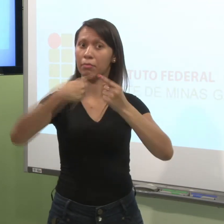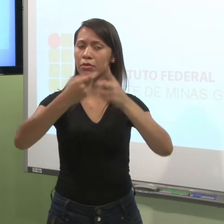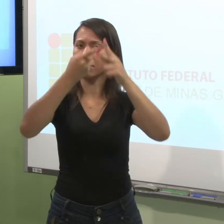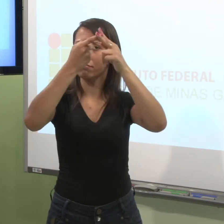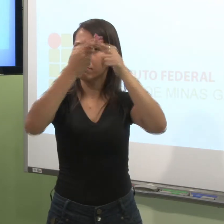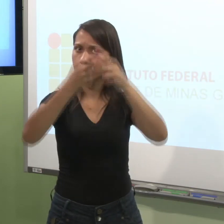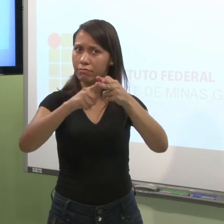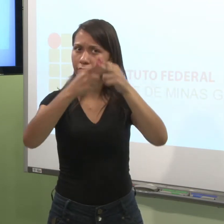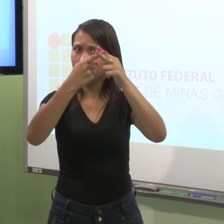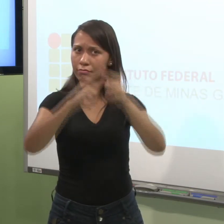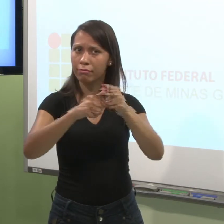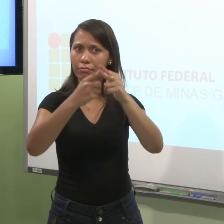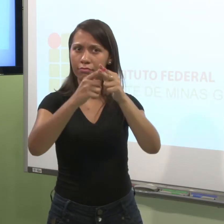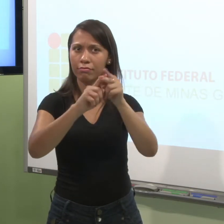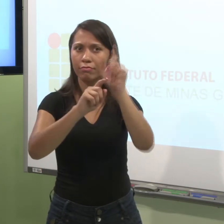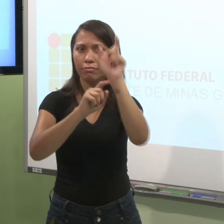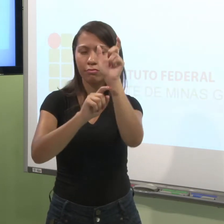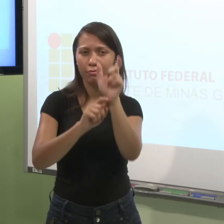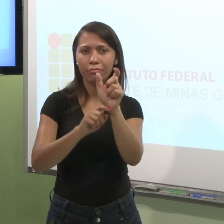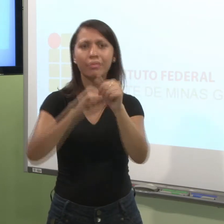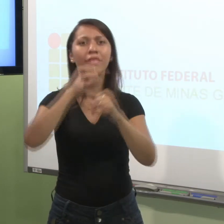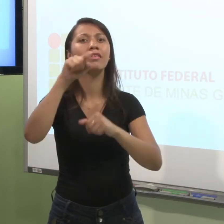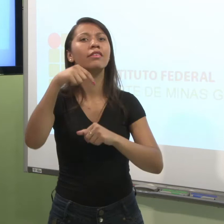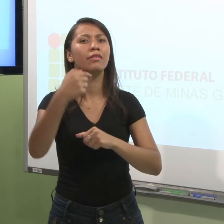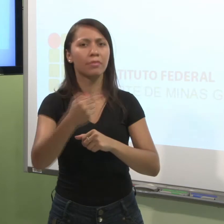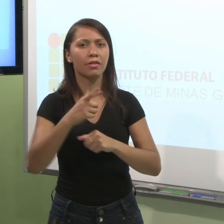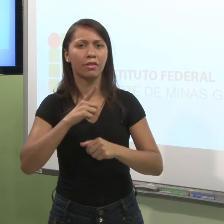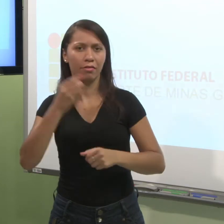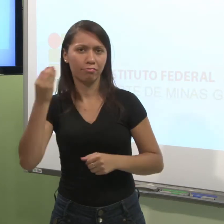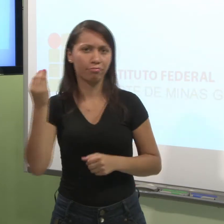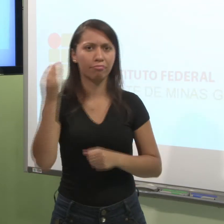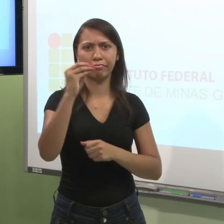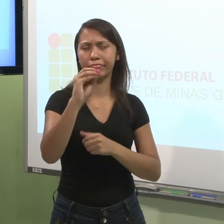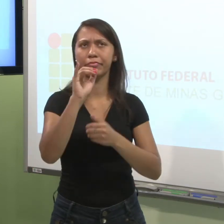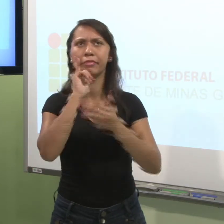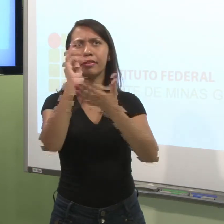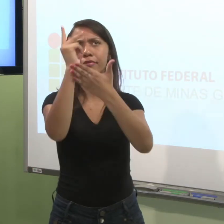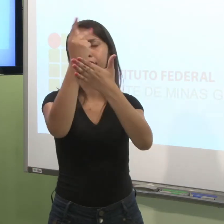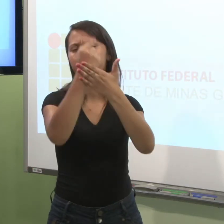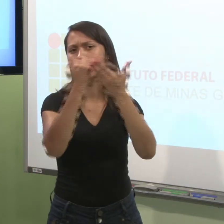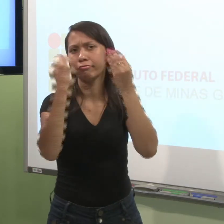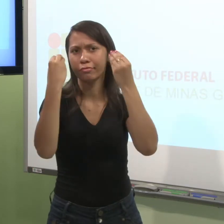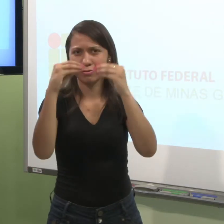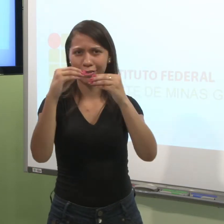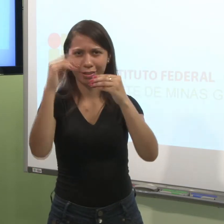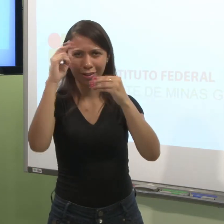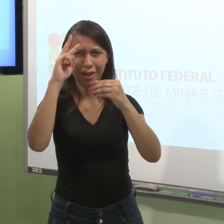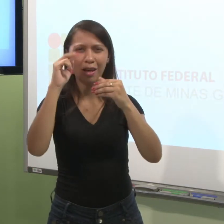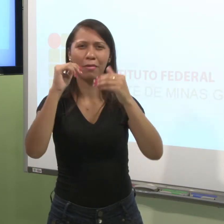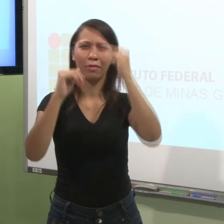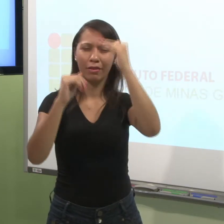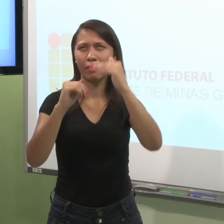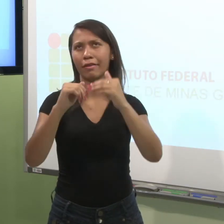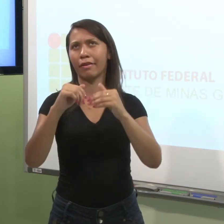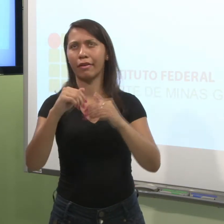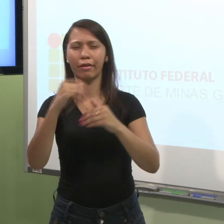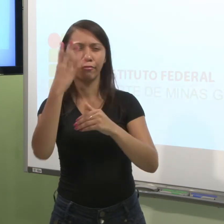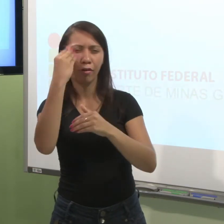o texto digitado, depois inserir objetos não textuais. Lembram? Imagens, tabelas.